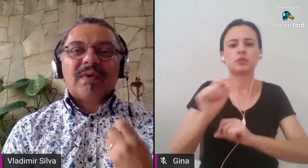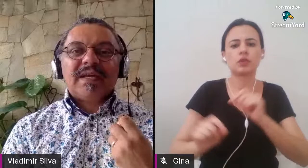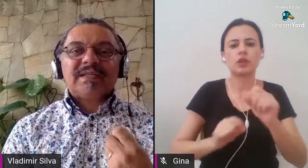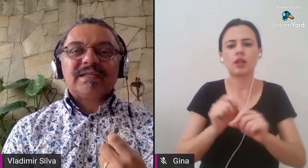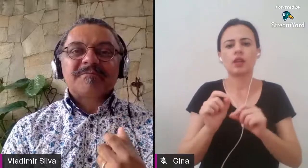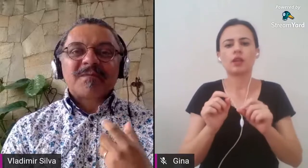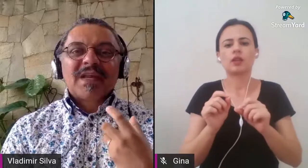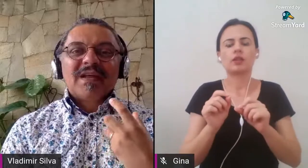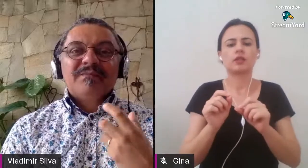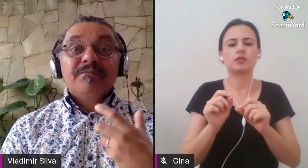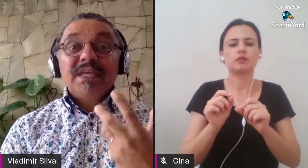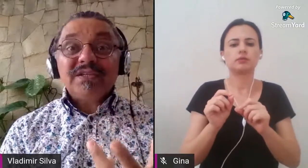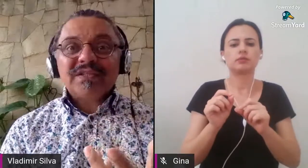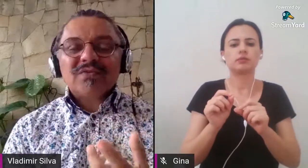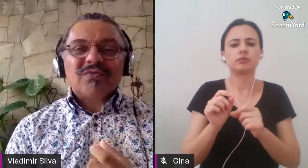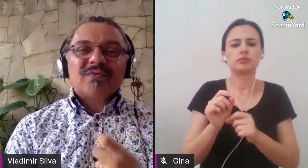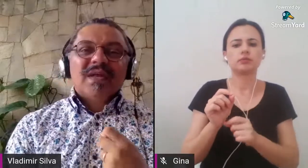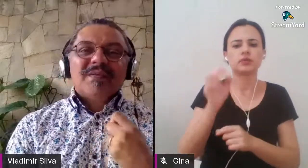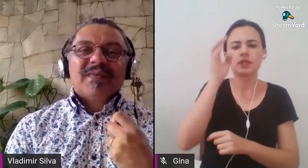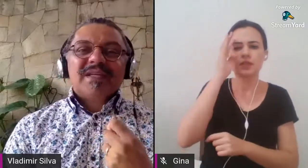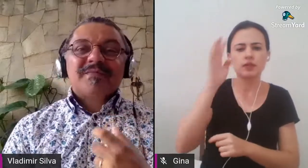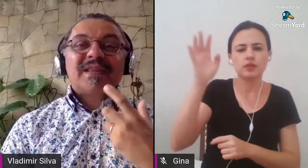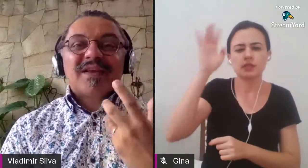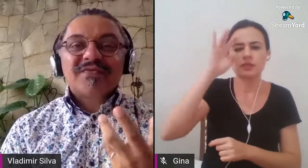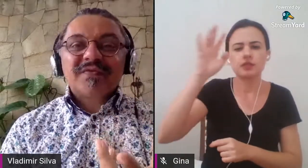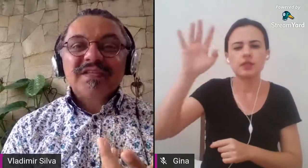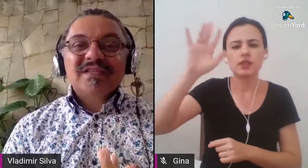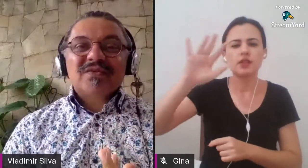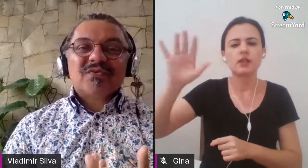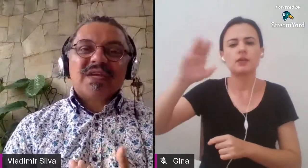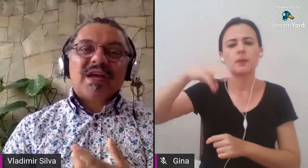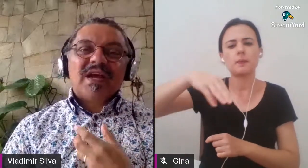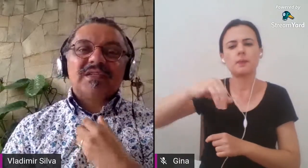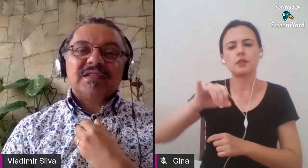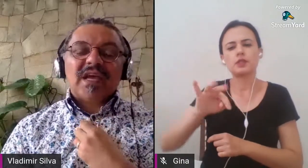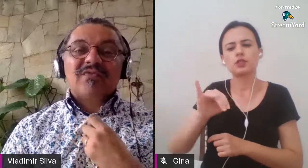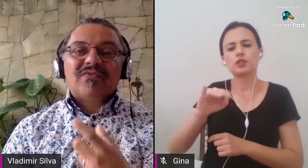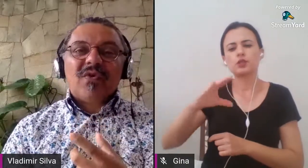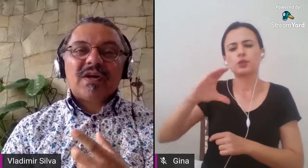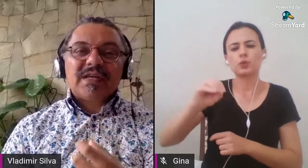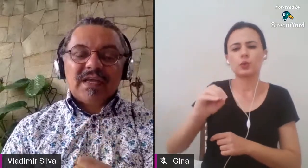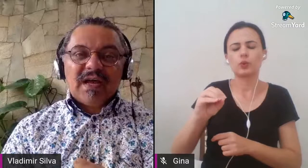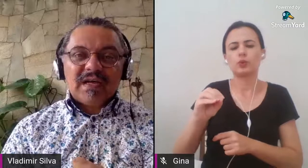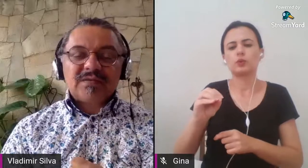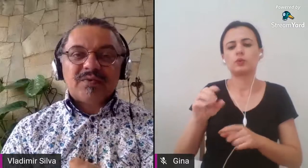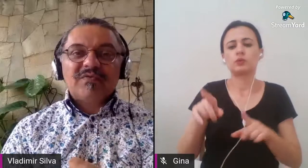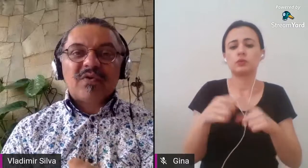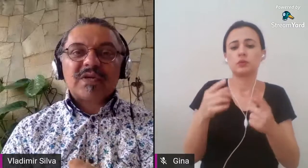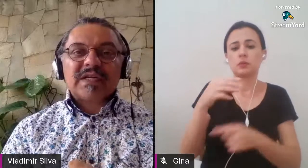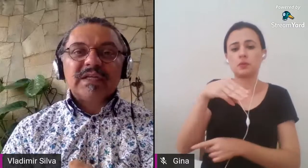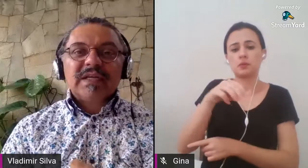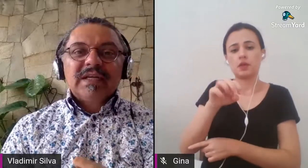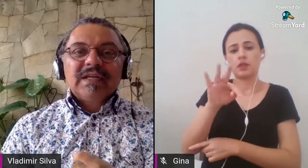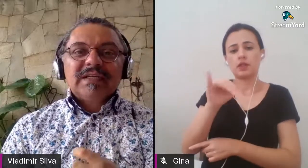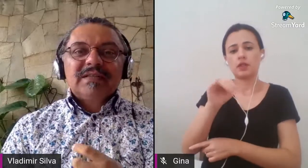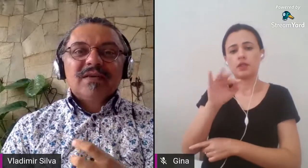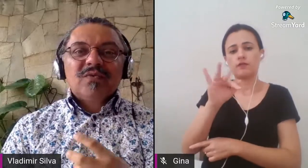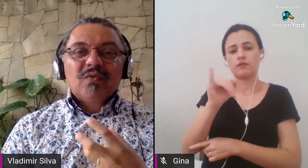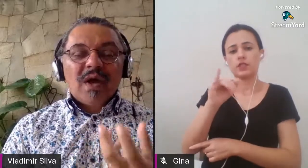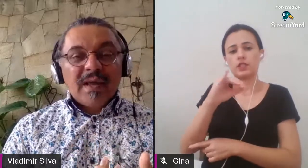esse aspecto mais místico, mais metafísico que a arte evoca e que a arte